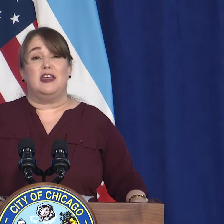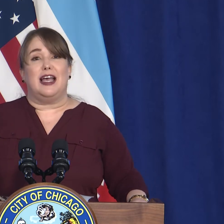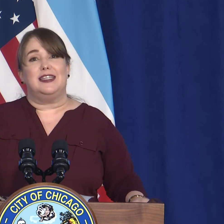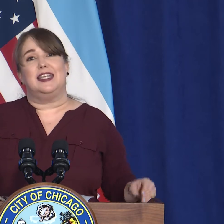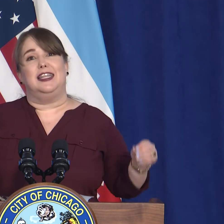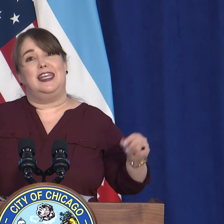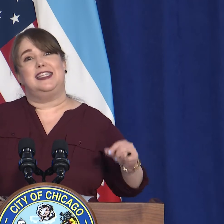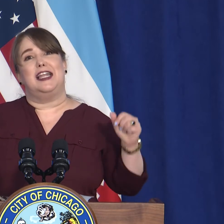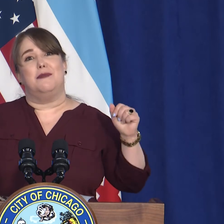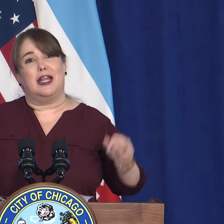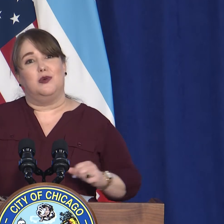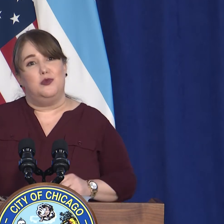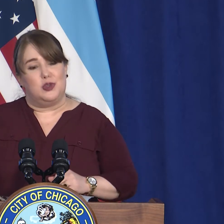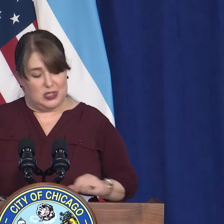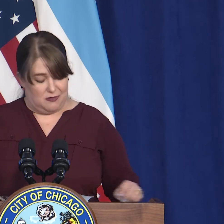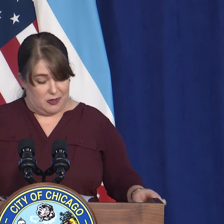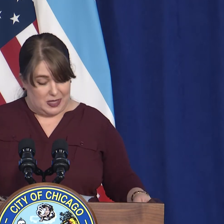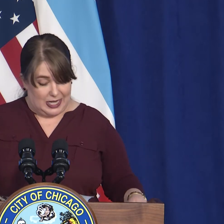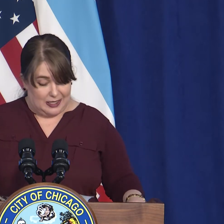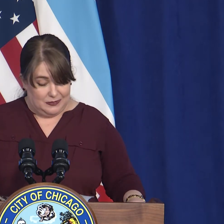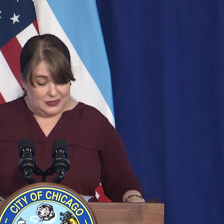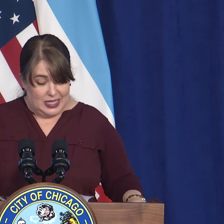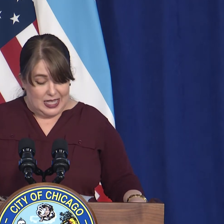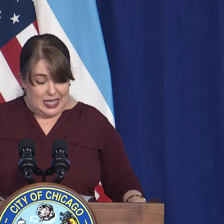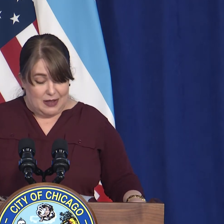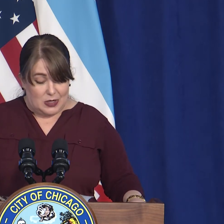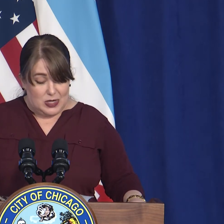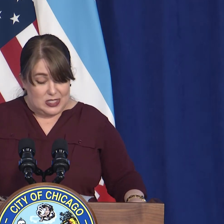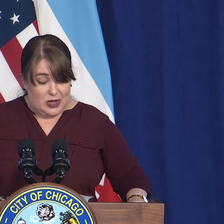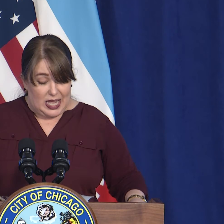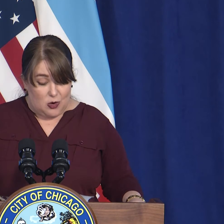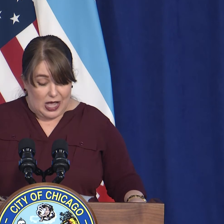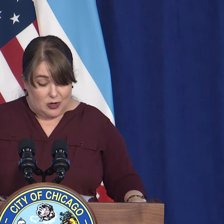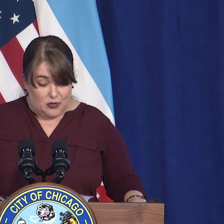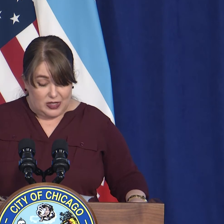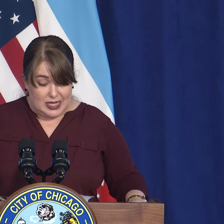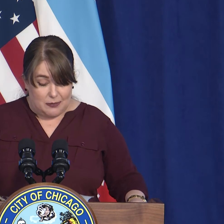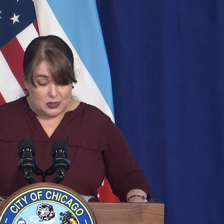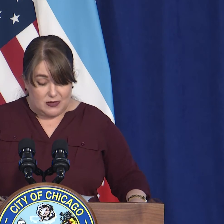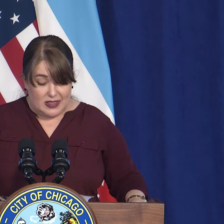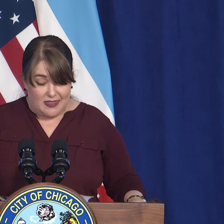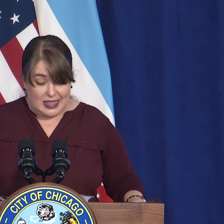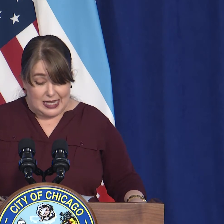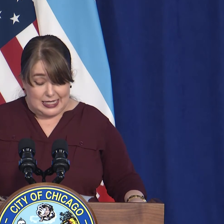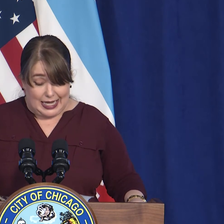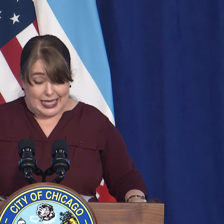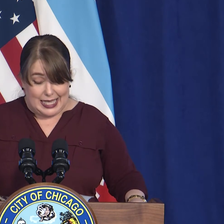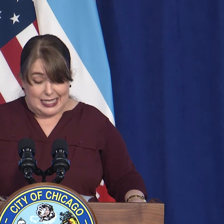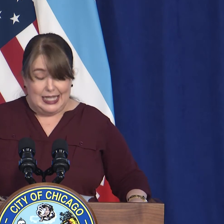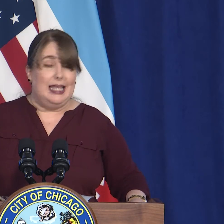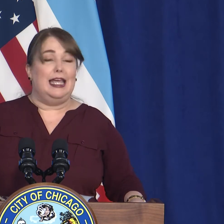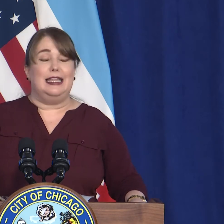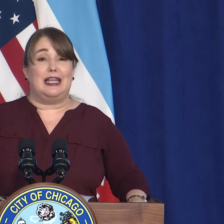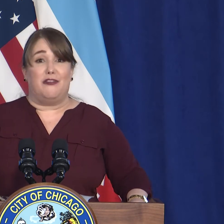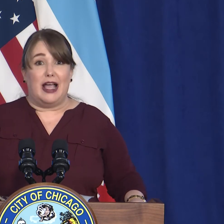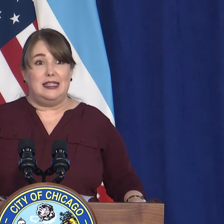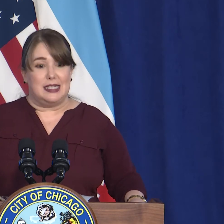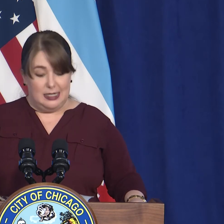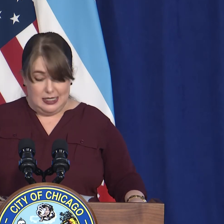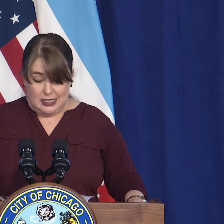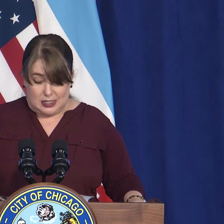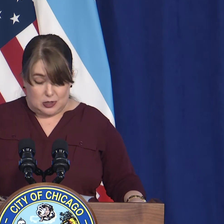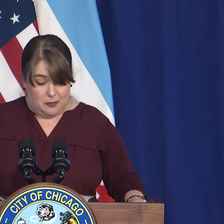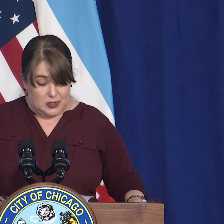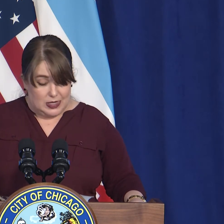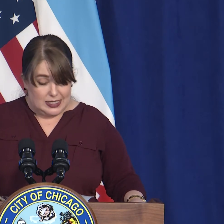muy eficaz de celebrar juntos en familia. La vacunación en el hogar ofrece la posibilidad de elegir entre